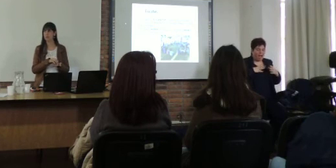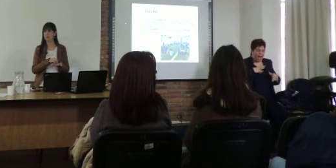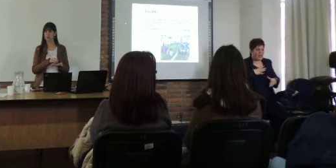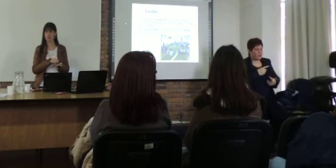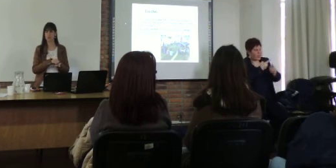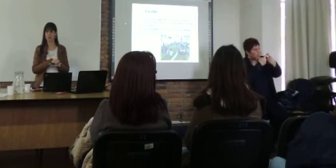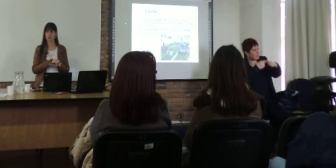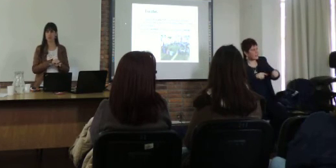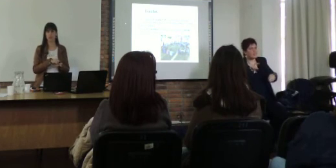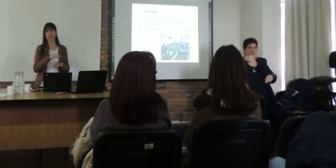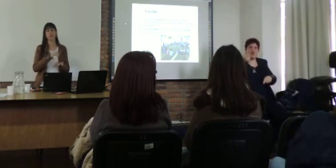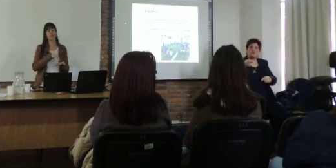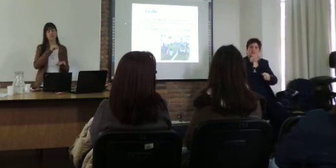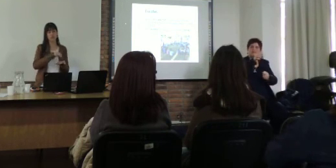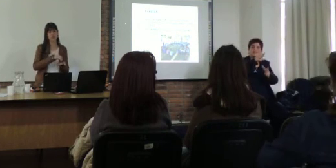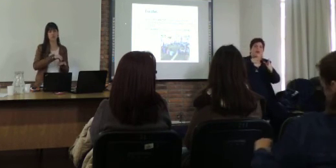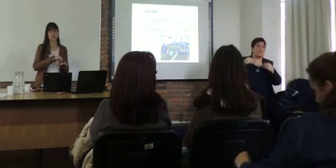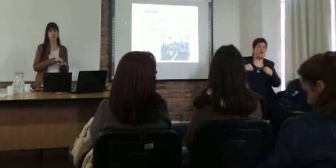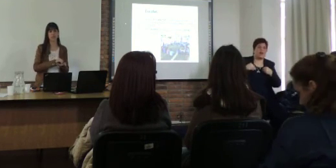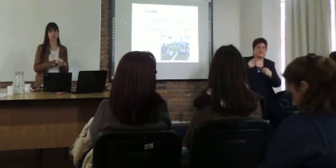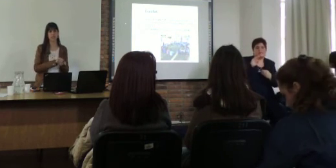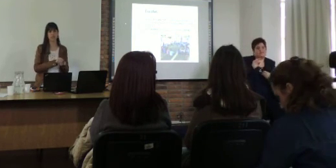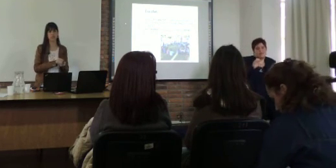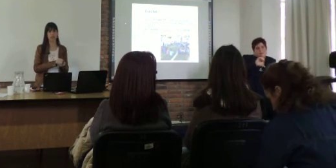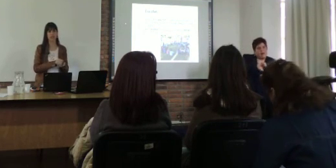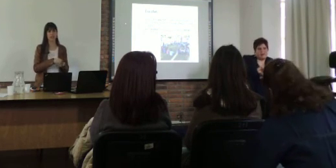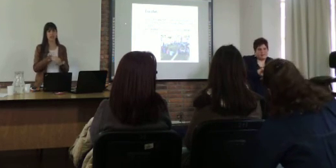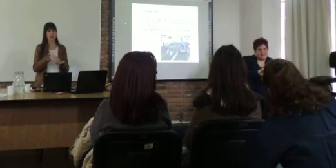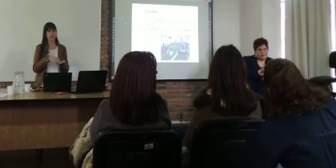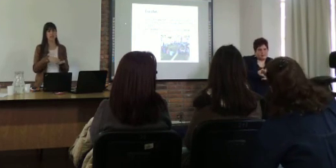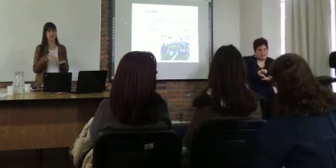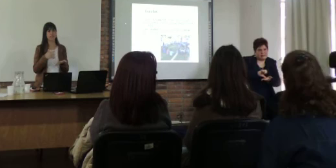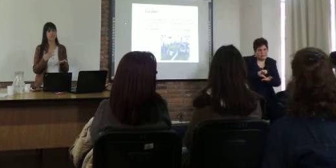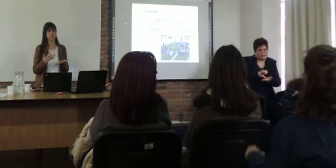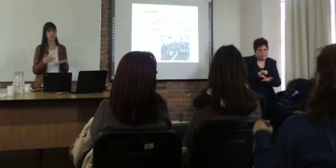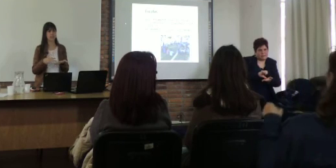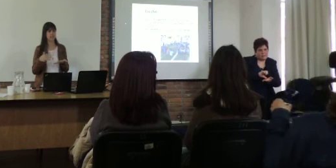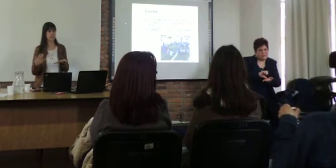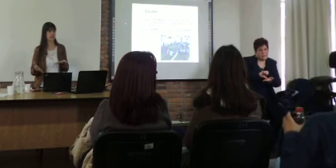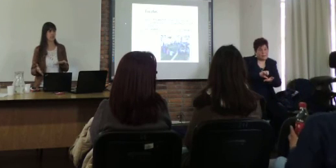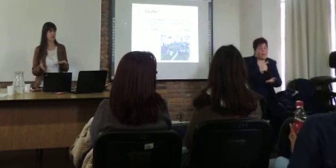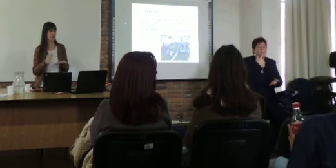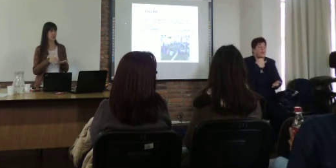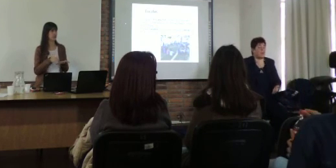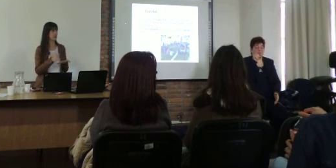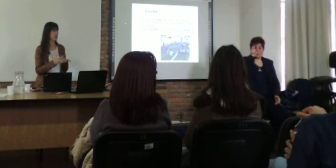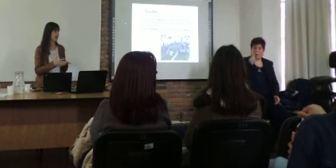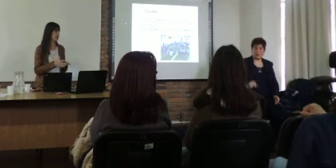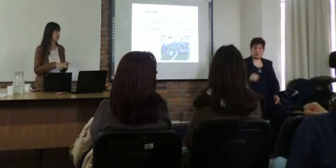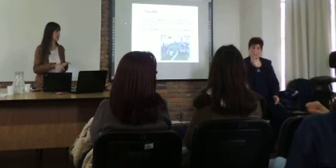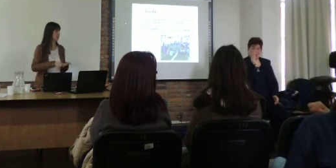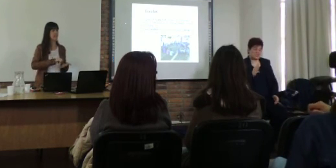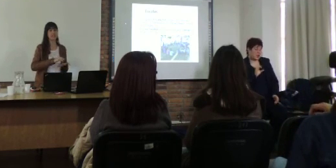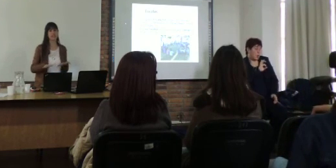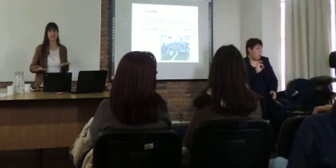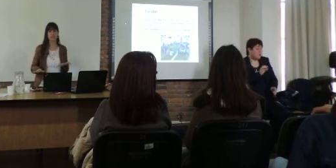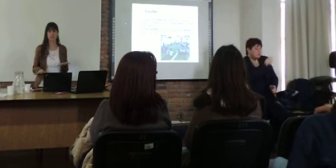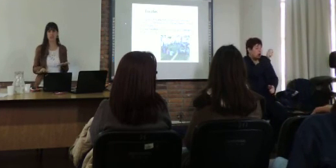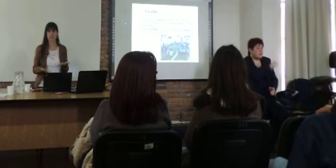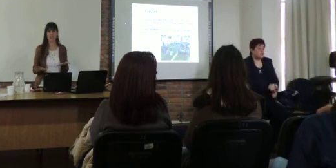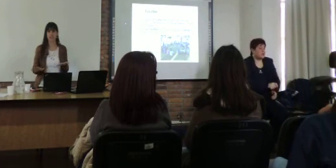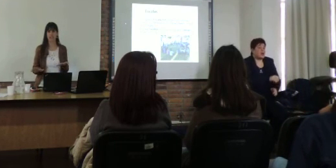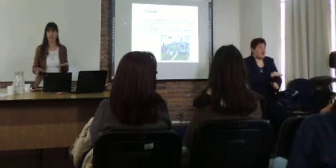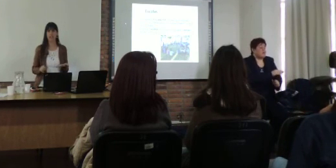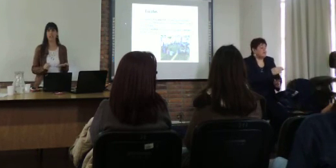o estudo dos surdos, para os surdos estudarem nesse lugar. Sejam brasileiros ou sejam uruguaios, independente